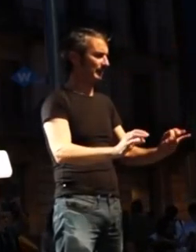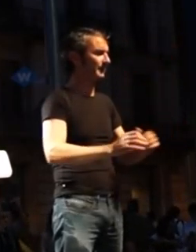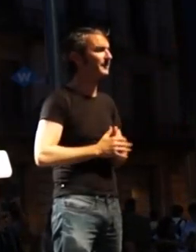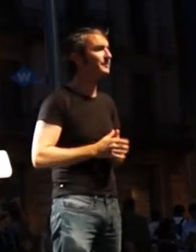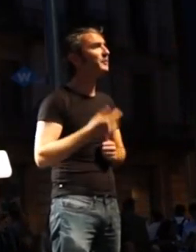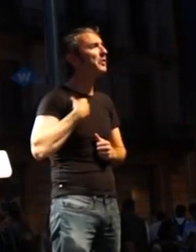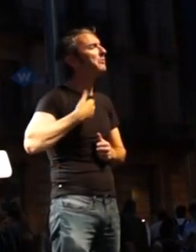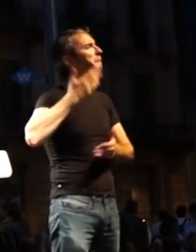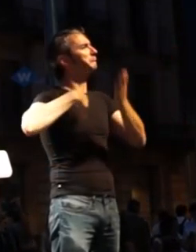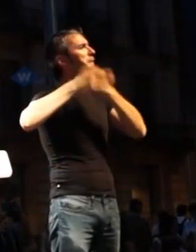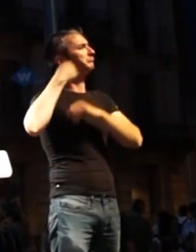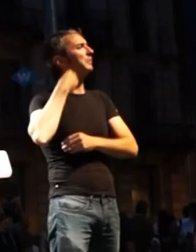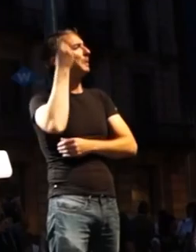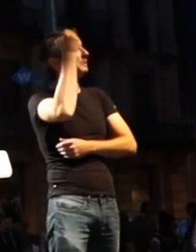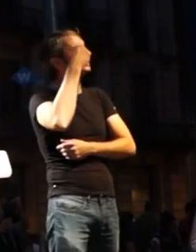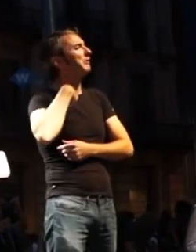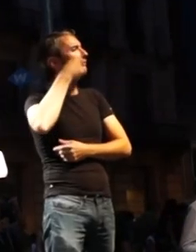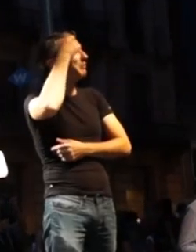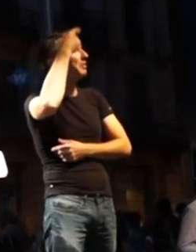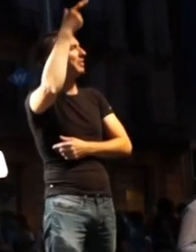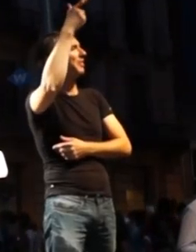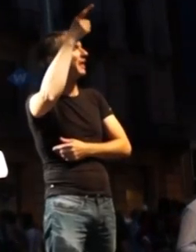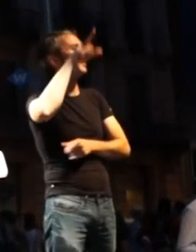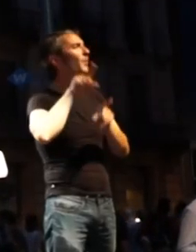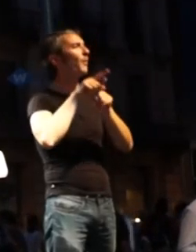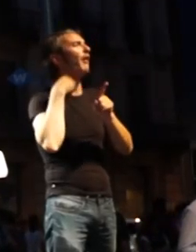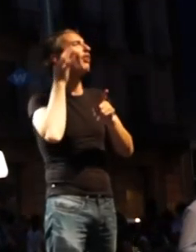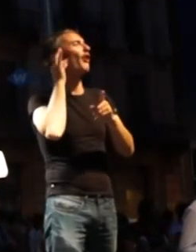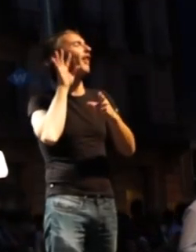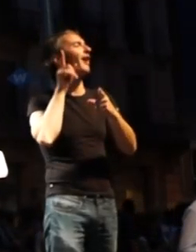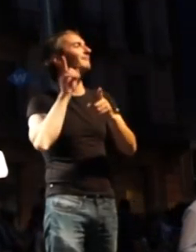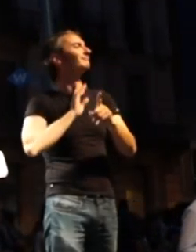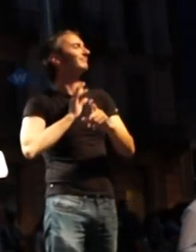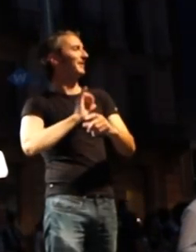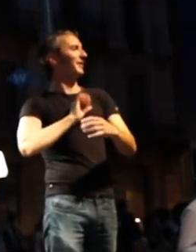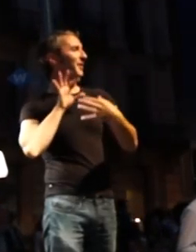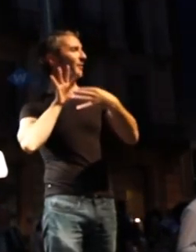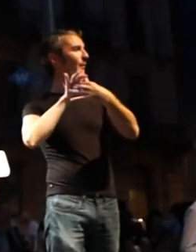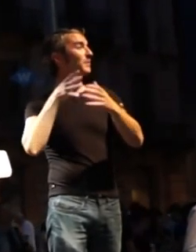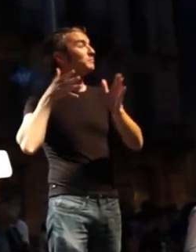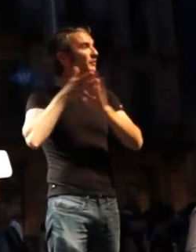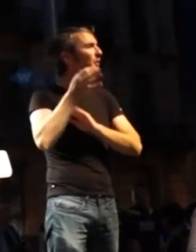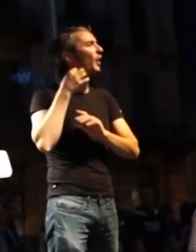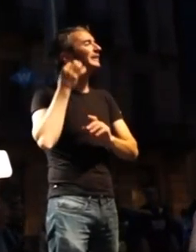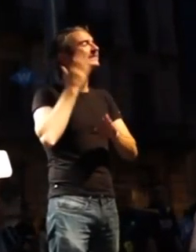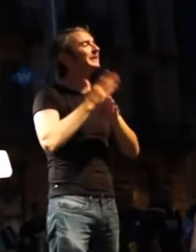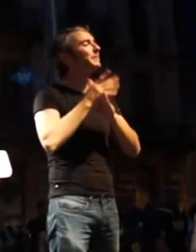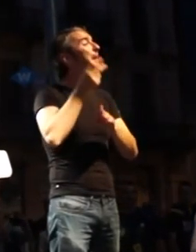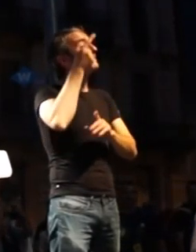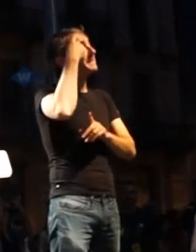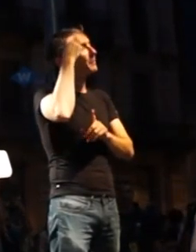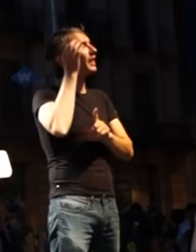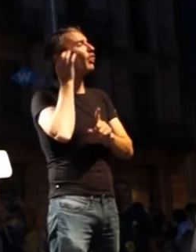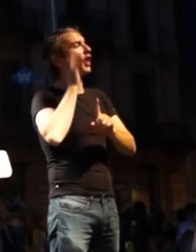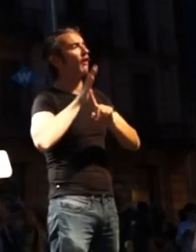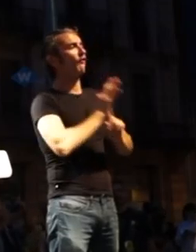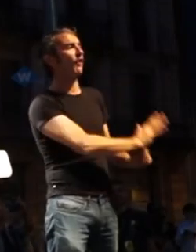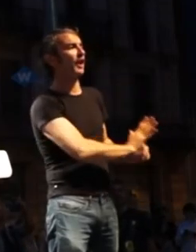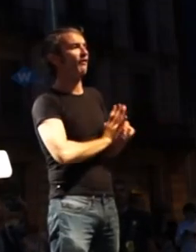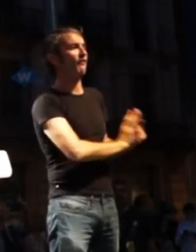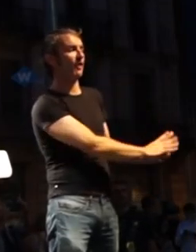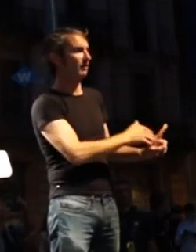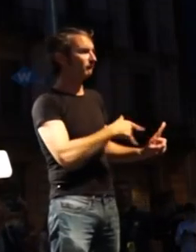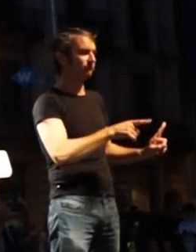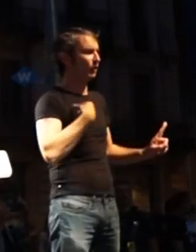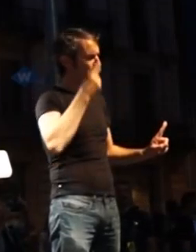Jo vaig pensar que aquesta idea era molt aplicable a les dones, sobretot perquè les dones han estat excloses de la memòria i de la història. I per